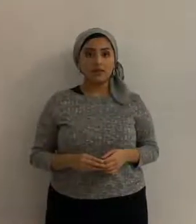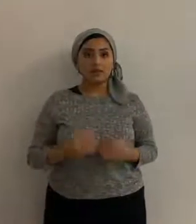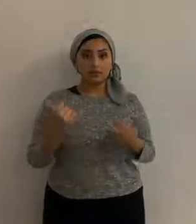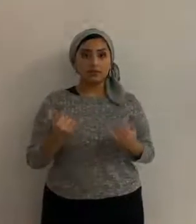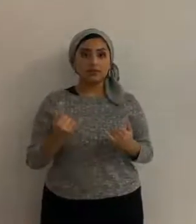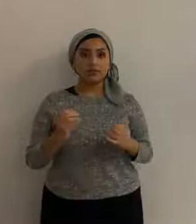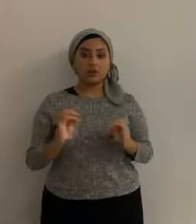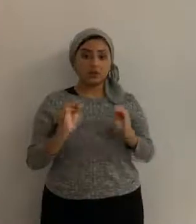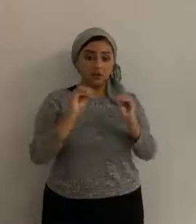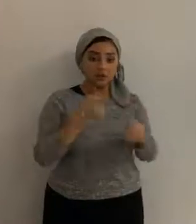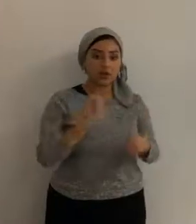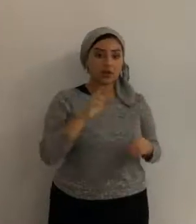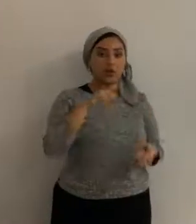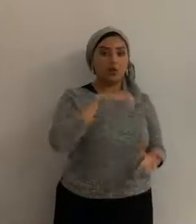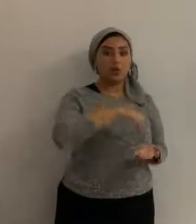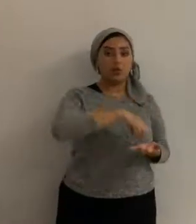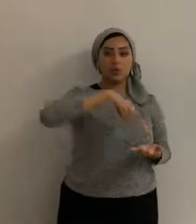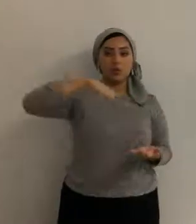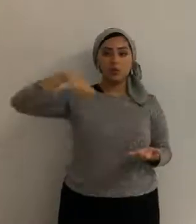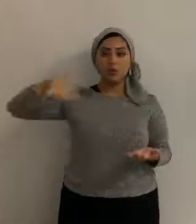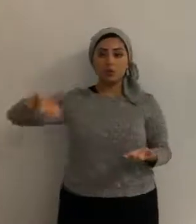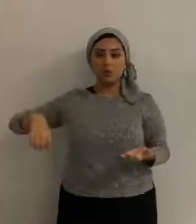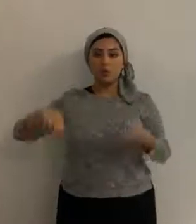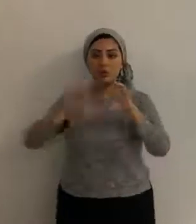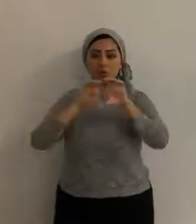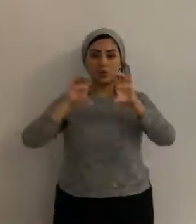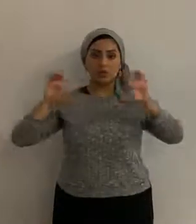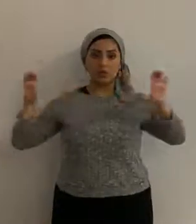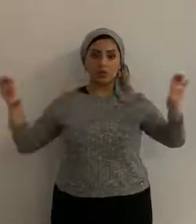o retirando ese tubo.